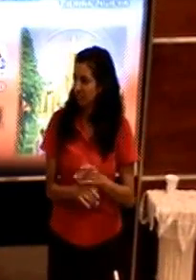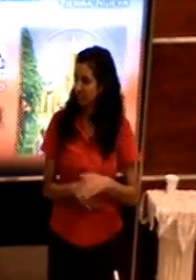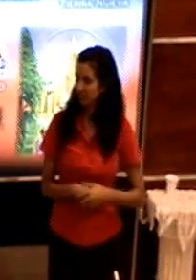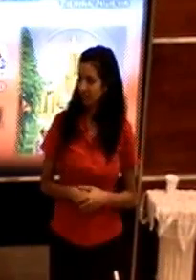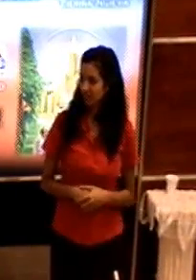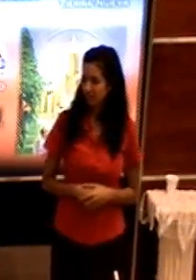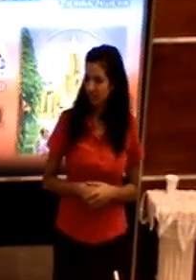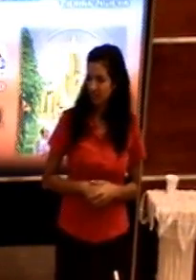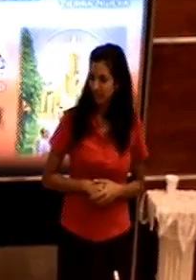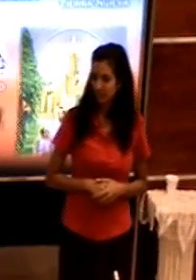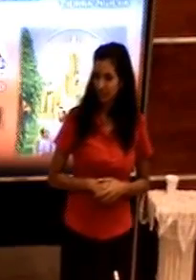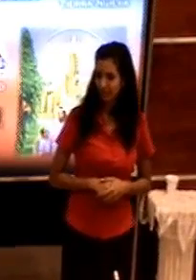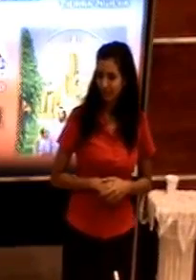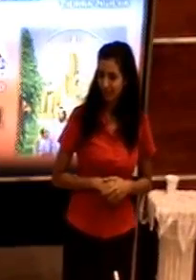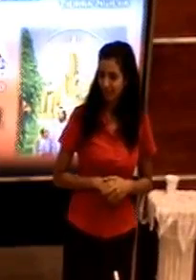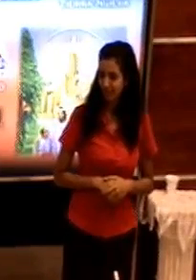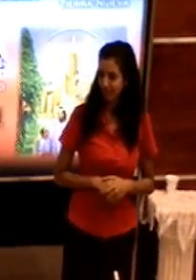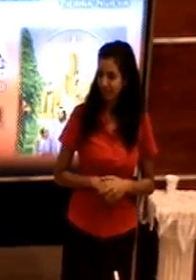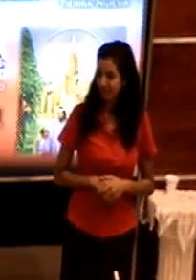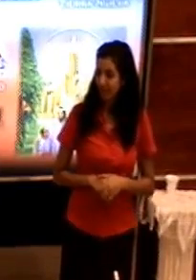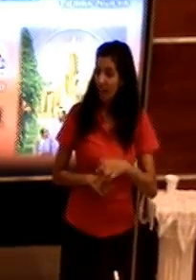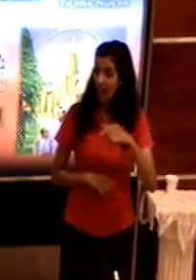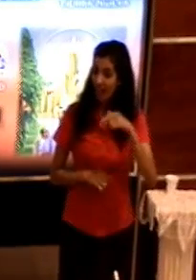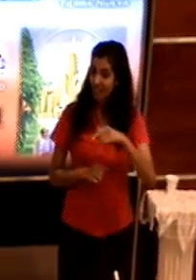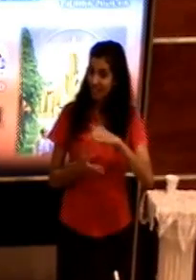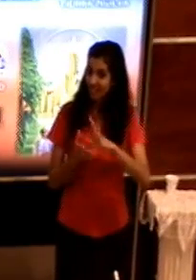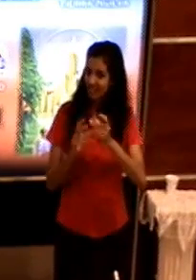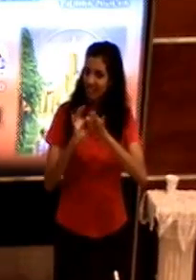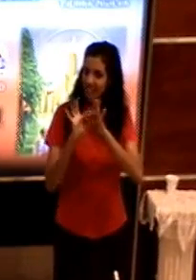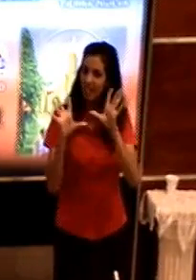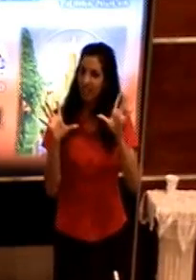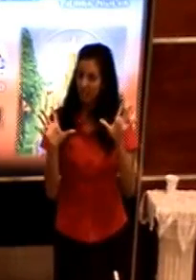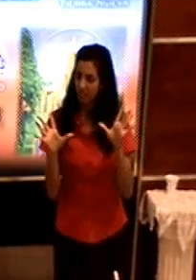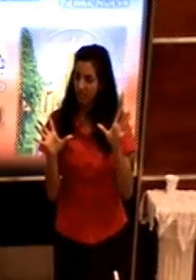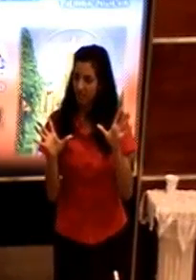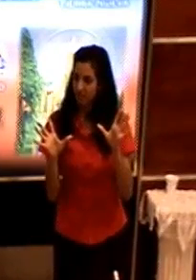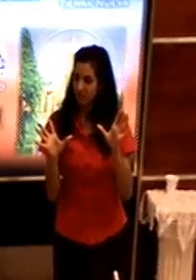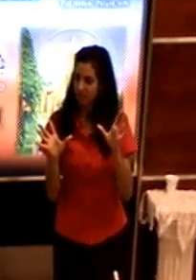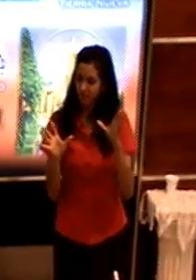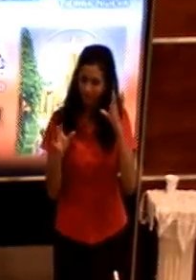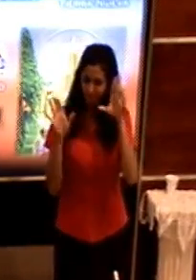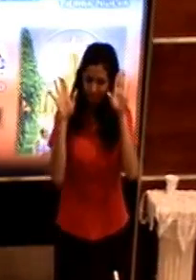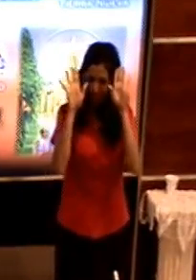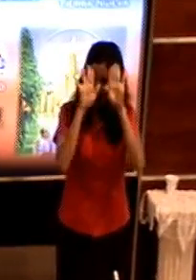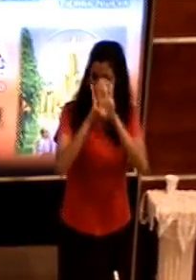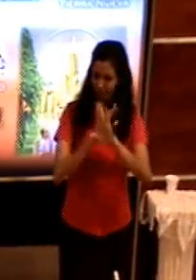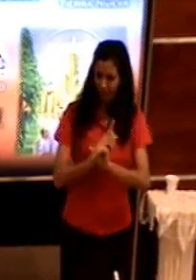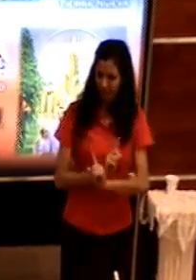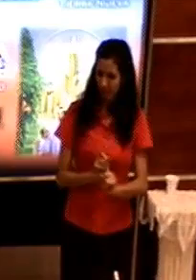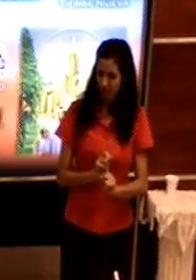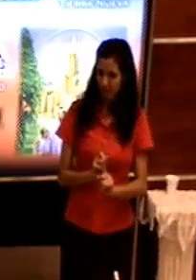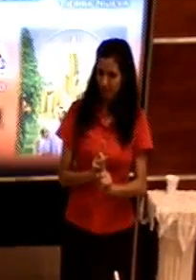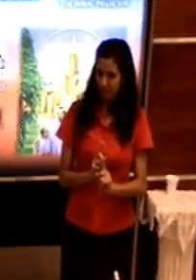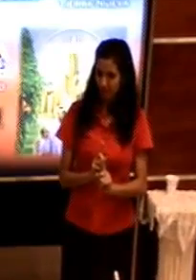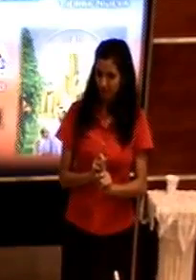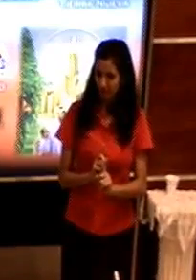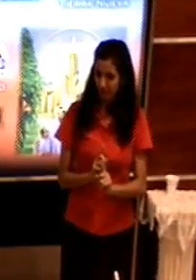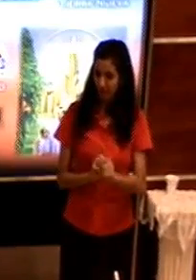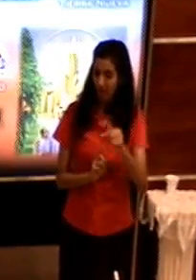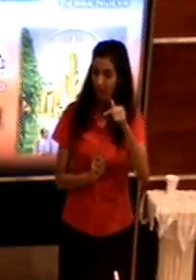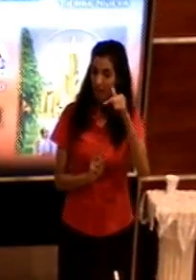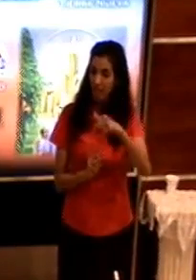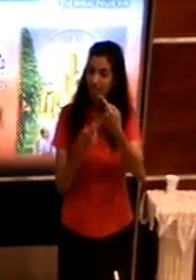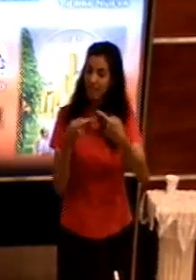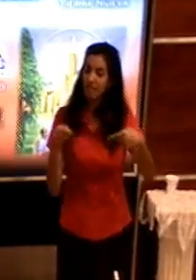hermanos. Esa es la salvación. No nos equivoquemos con la salvación. Vamos a